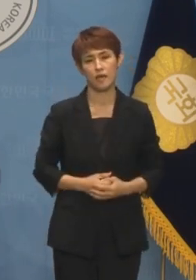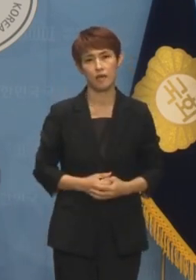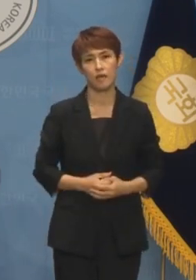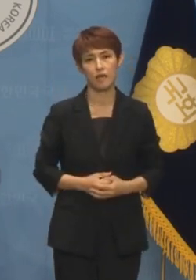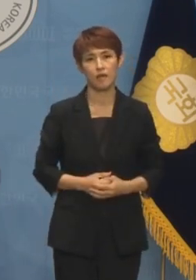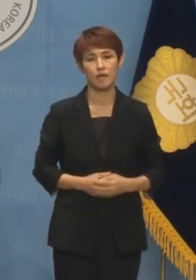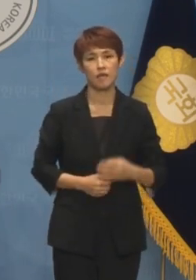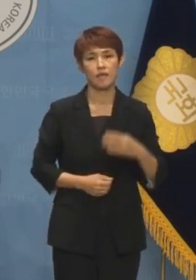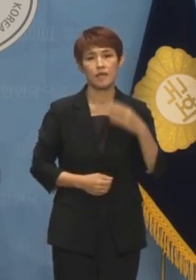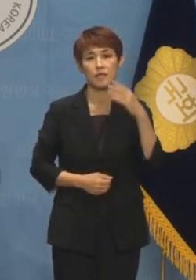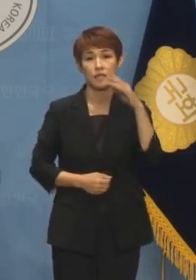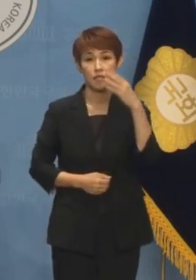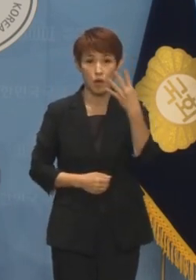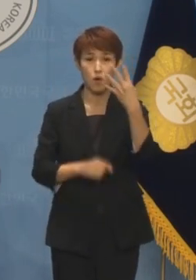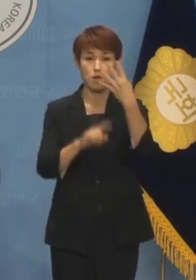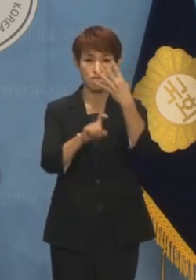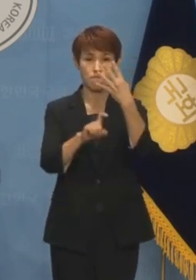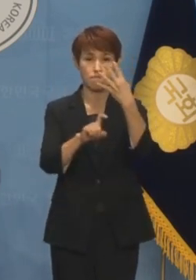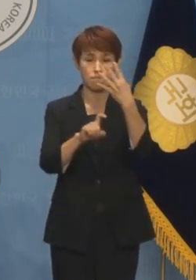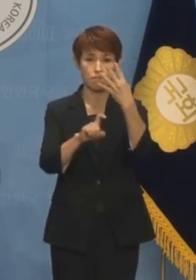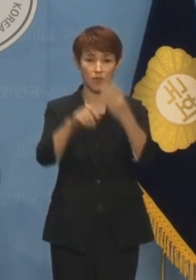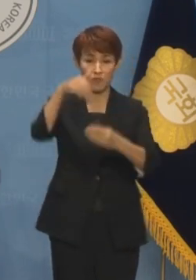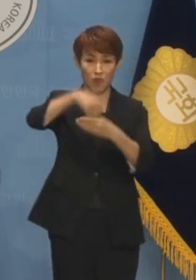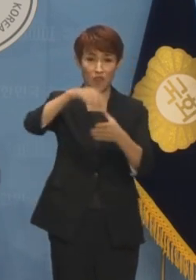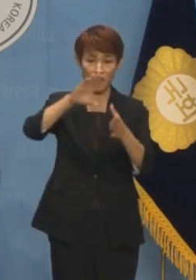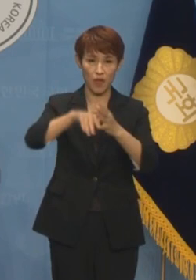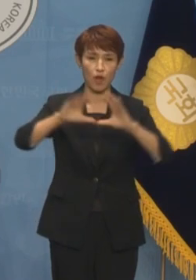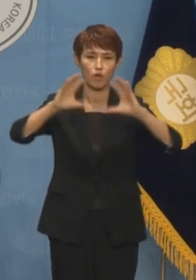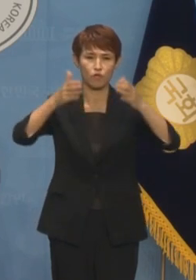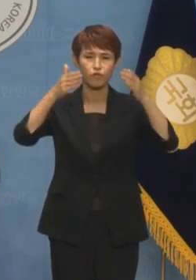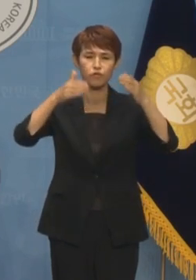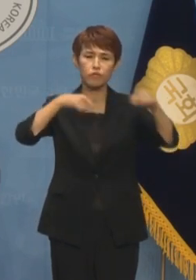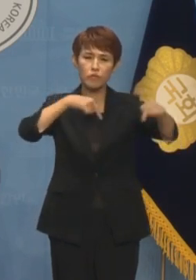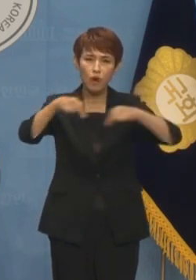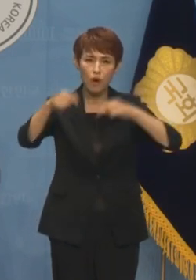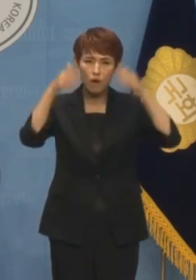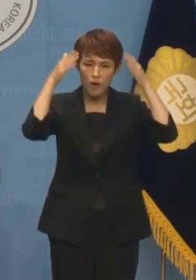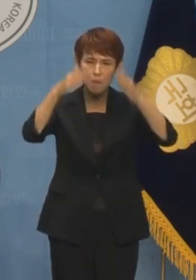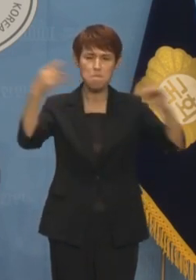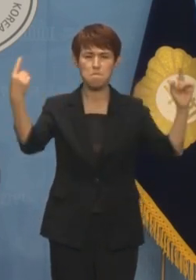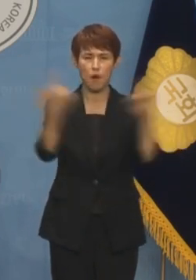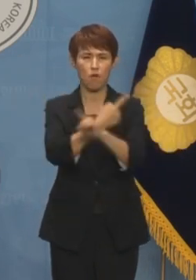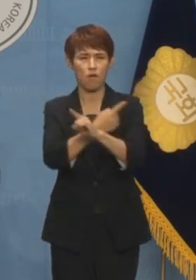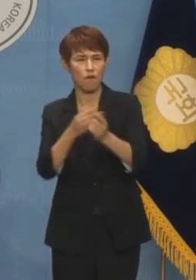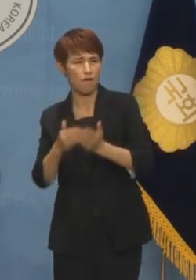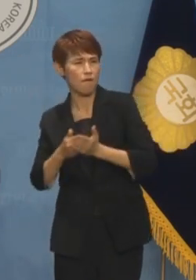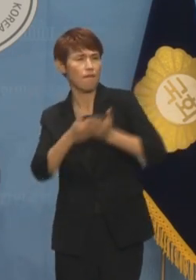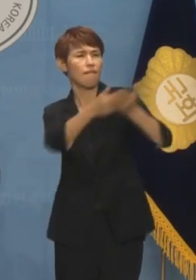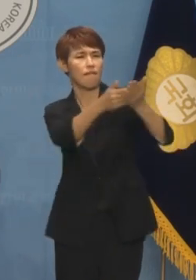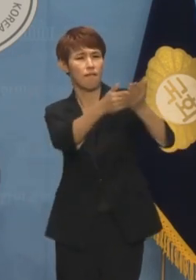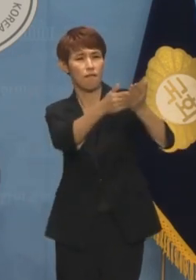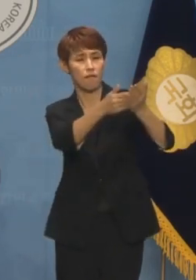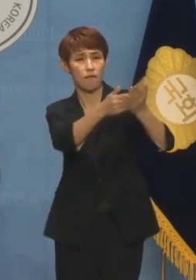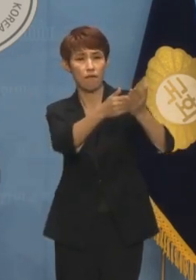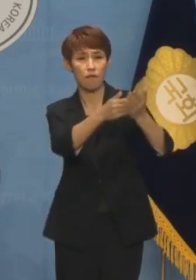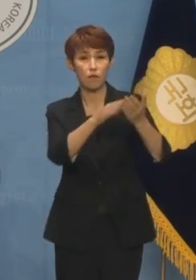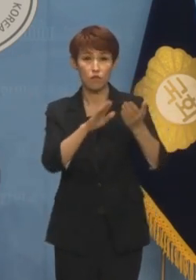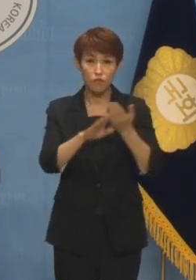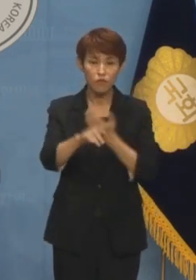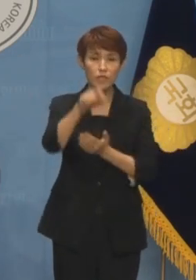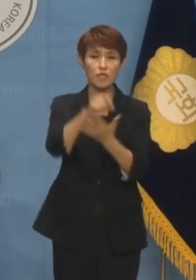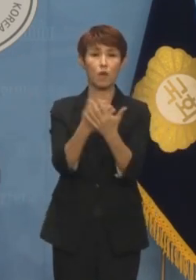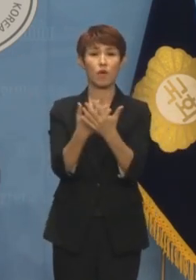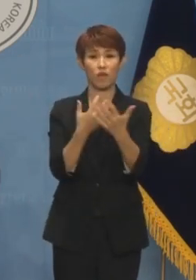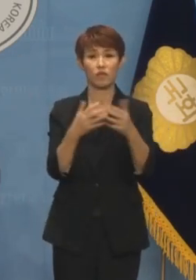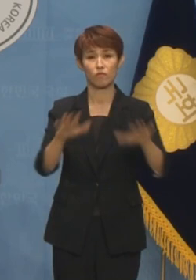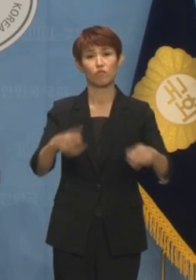4.10 총선을 통해 국정 기조를 바꾸라는 국민의 절박한 외침 이후의 기자회견입니다.